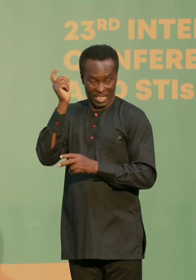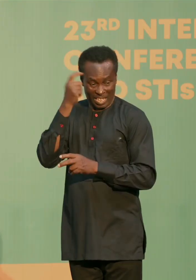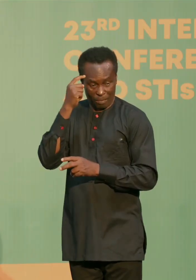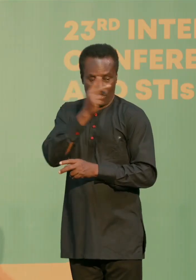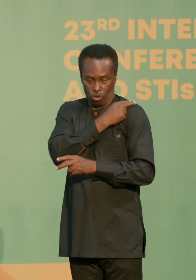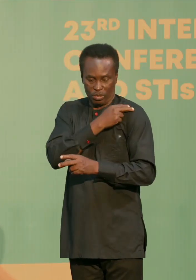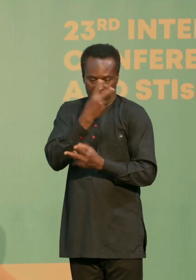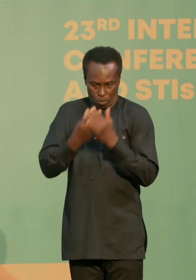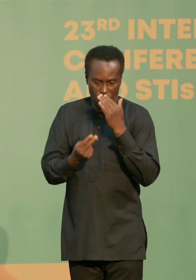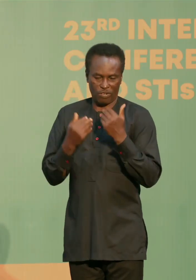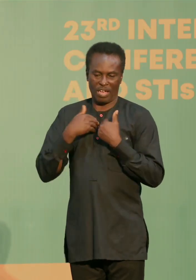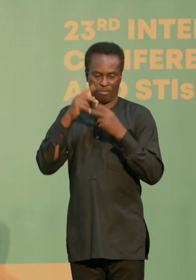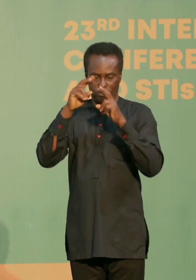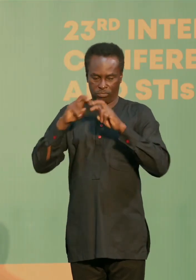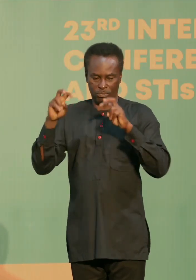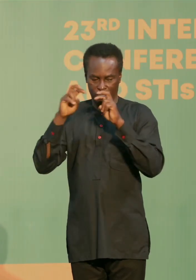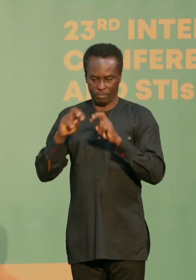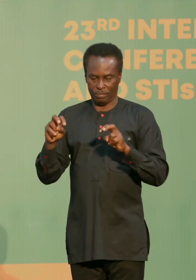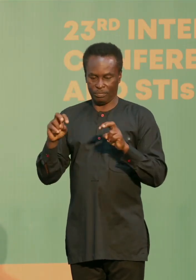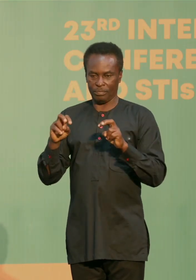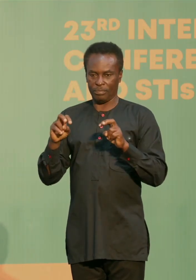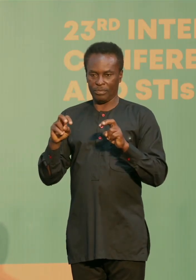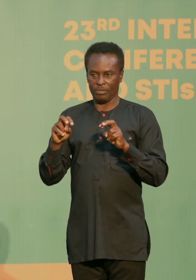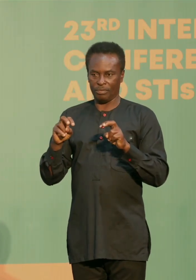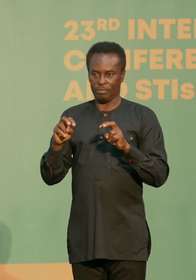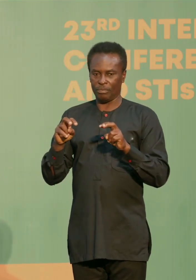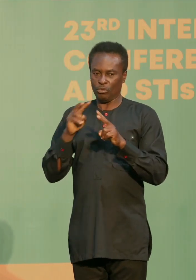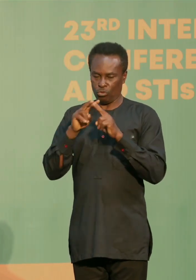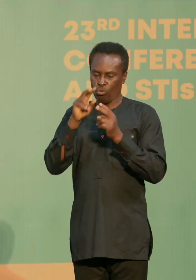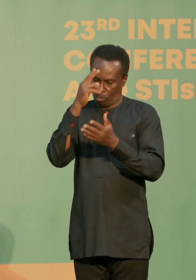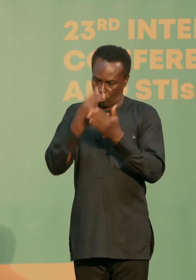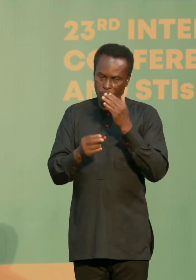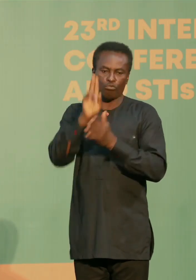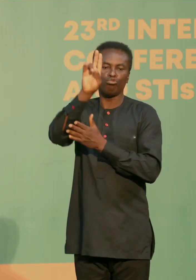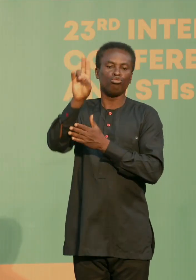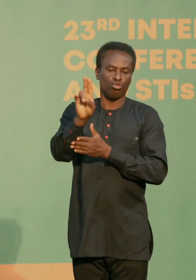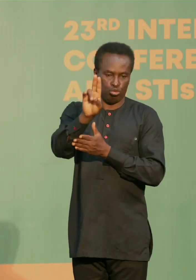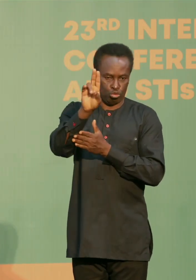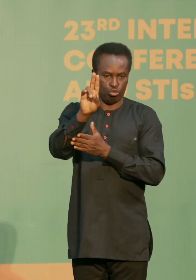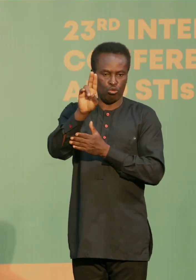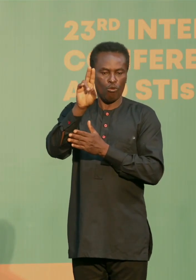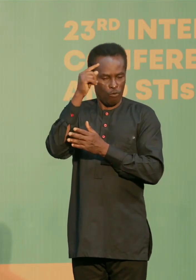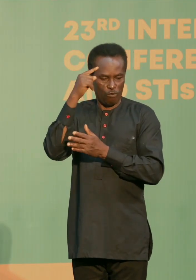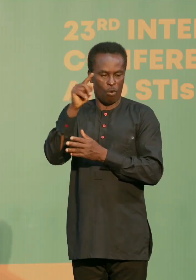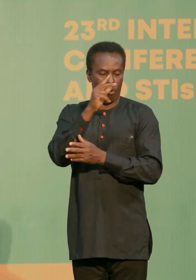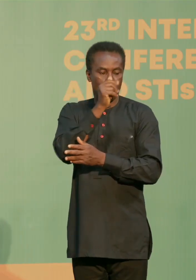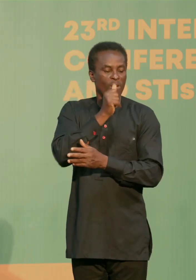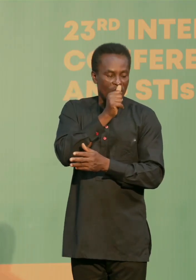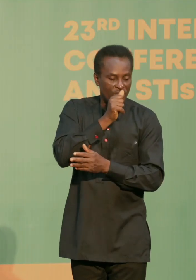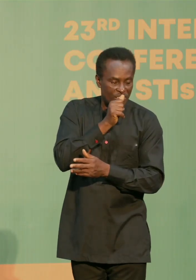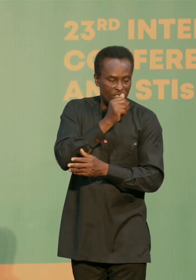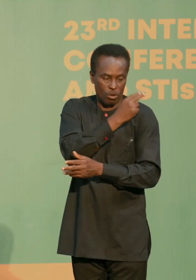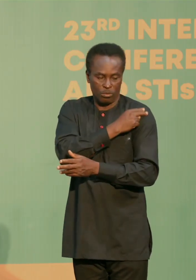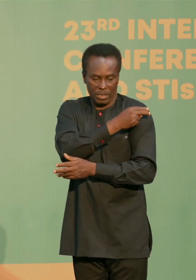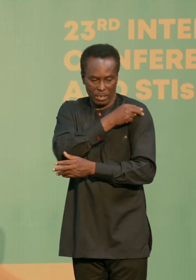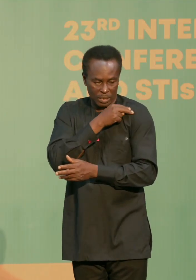dans notre contrée. Voilà. Donc, on peut l'utiliser avec tous les appareils moléculaires que nous avons au